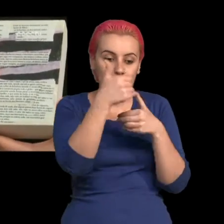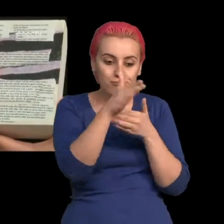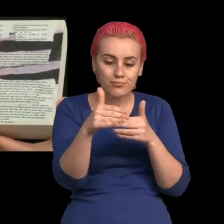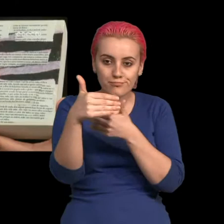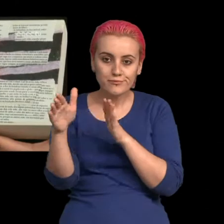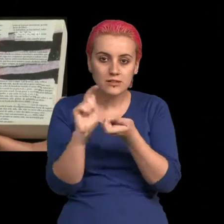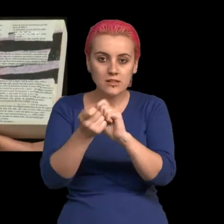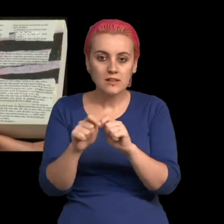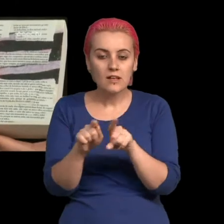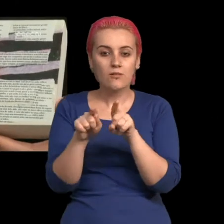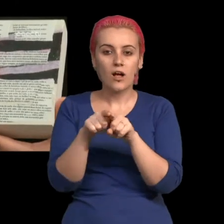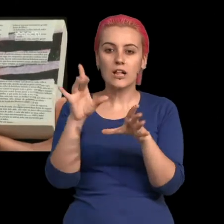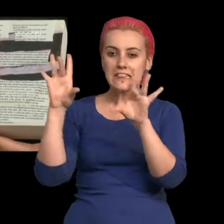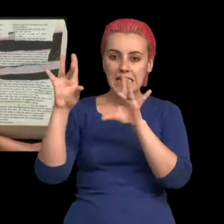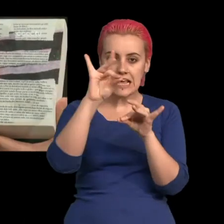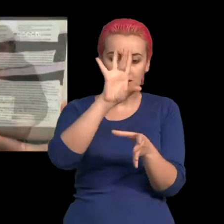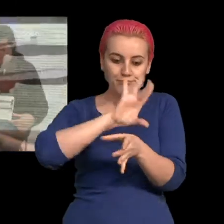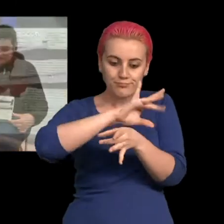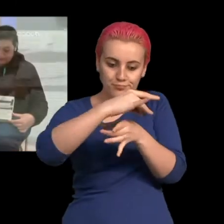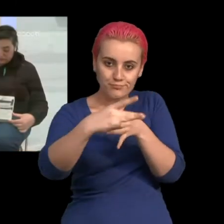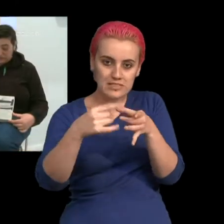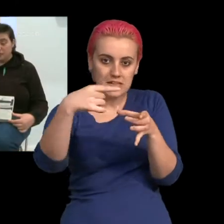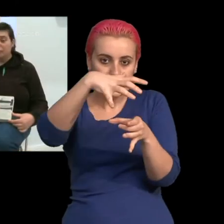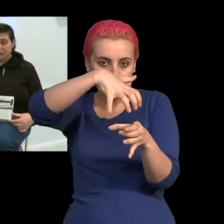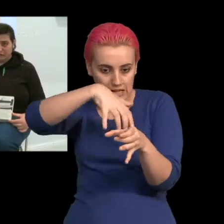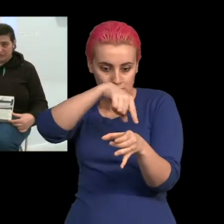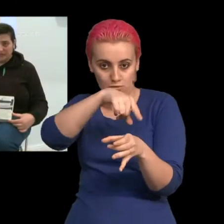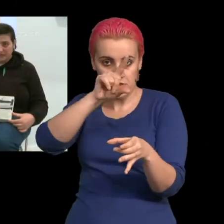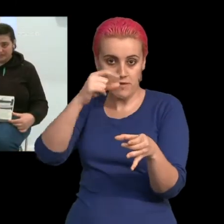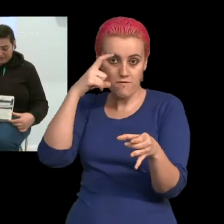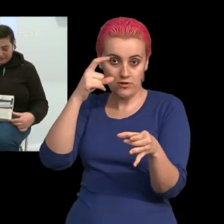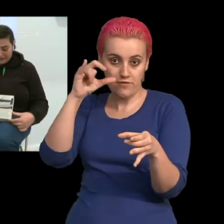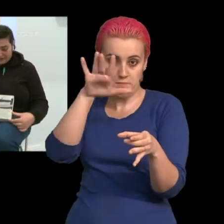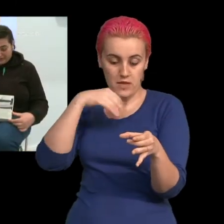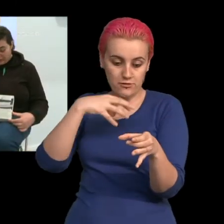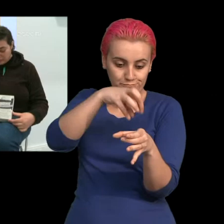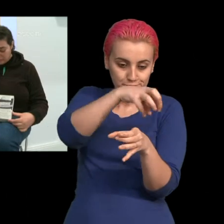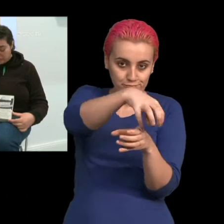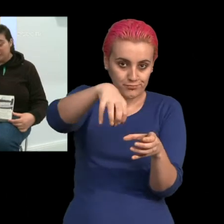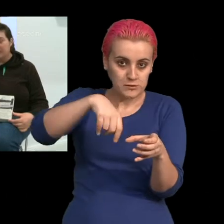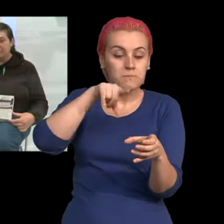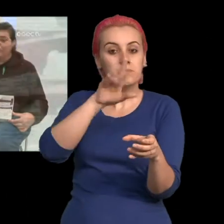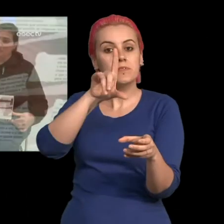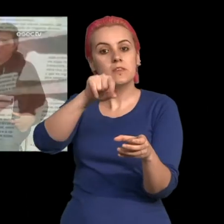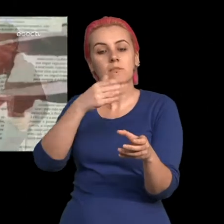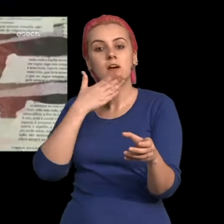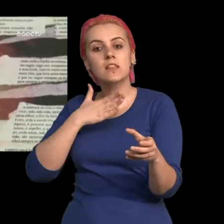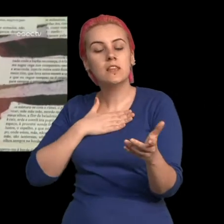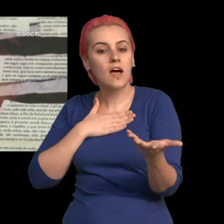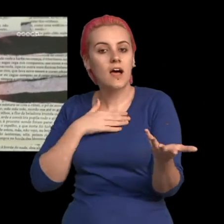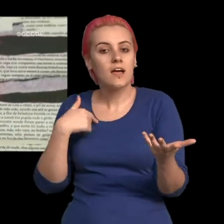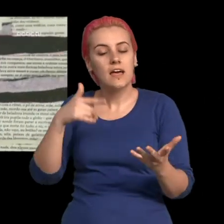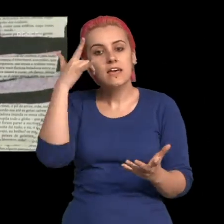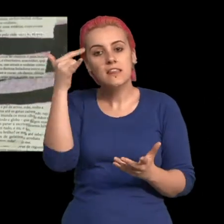único. Ao fazer um conjunto de colagens que reúnem tanto texto como fotografia e que de alguma forma também remetem para o